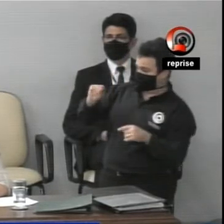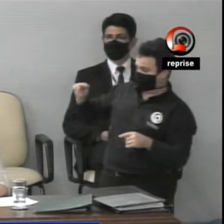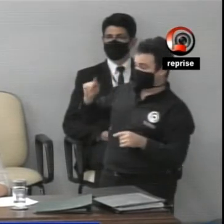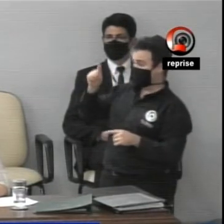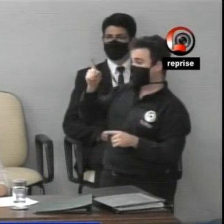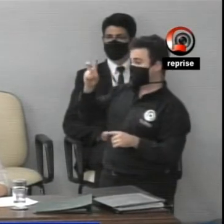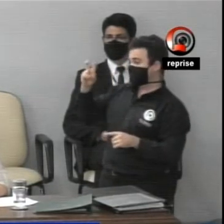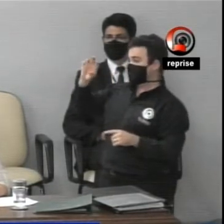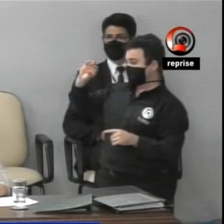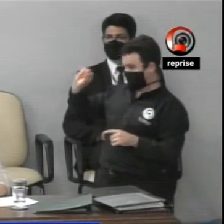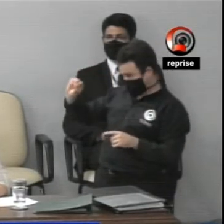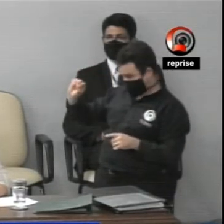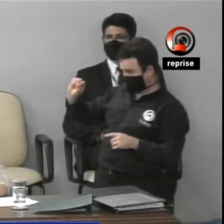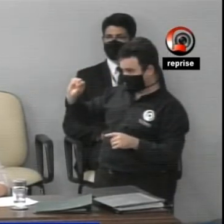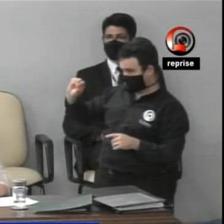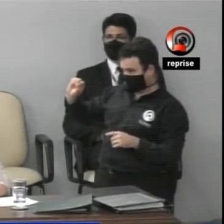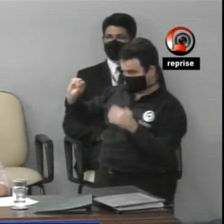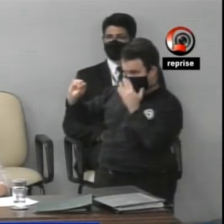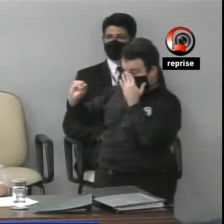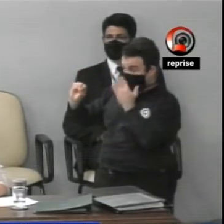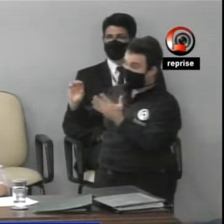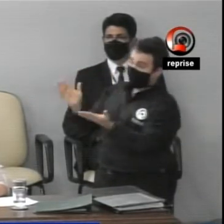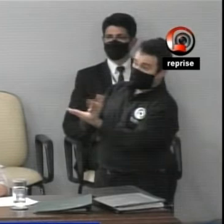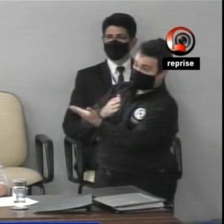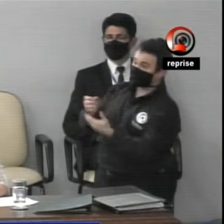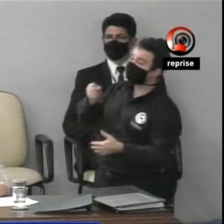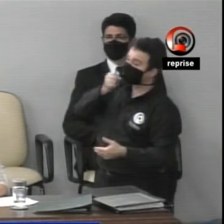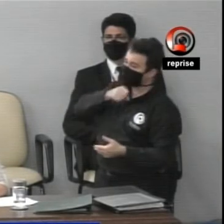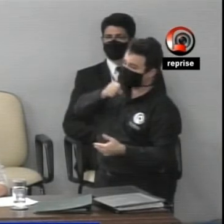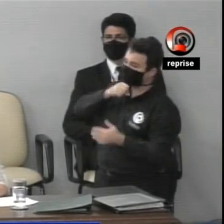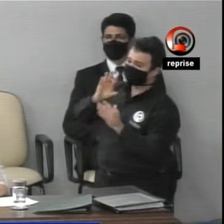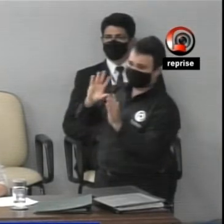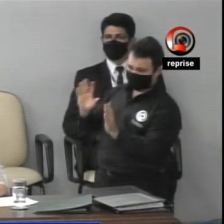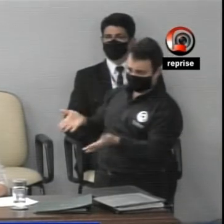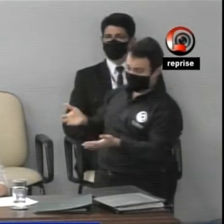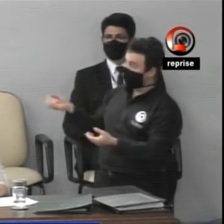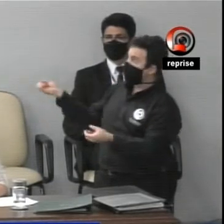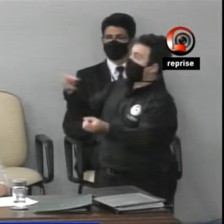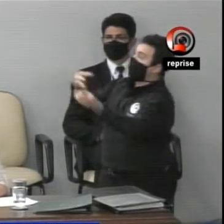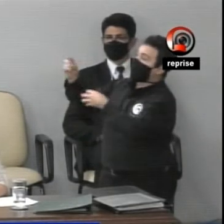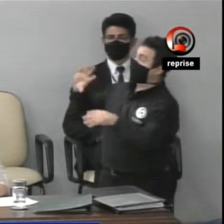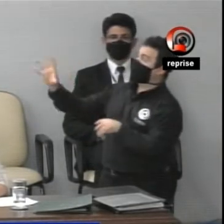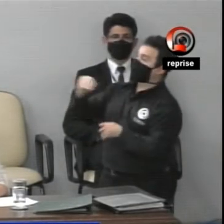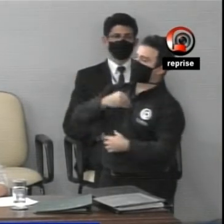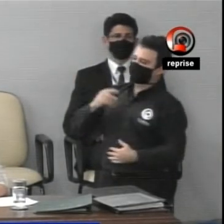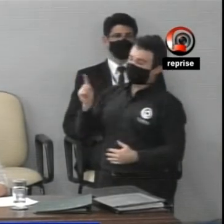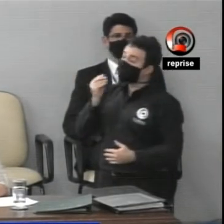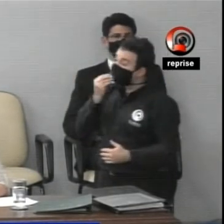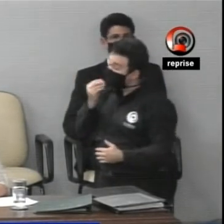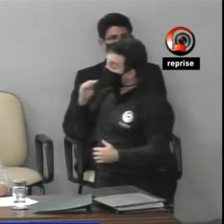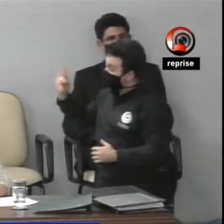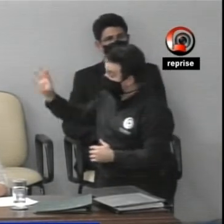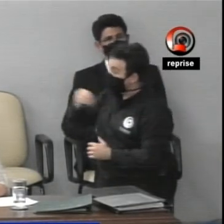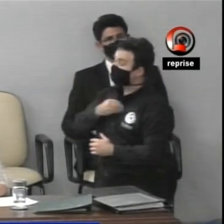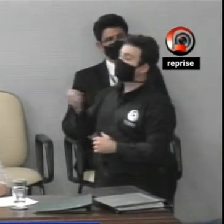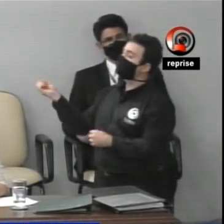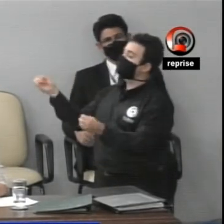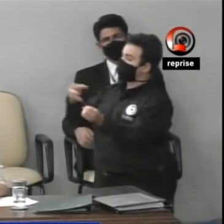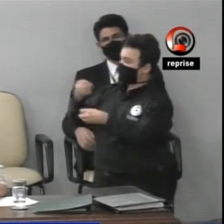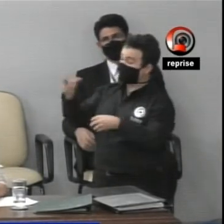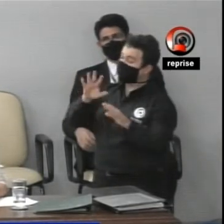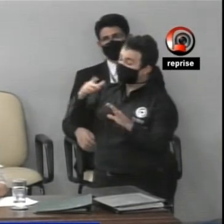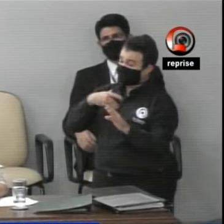Nós não temos prédios só novos, melhor seria se nós tivéssemos todas as escolas novas, mas a gente tem muitos desafios estruturais,